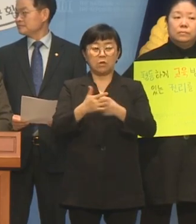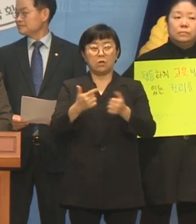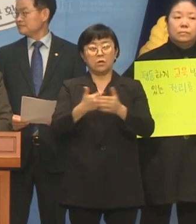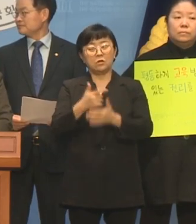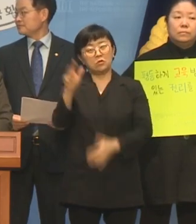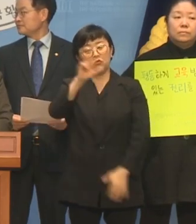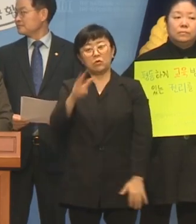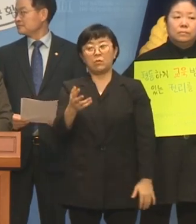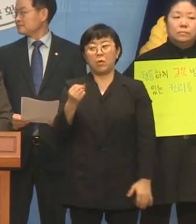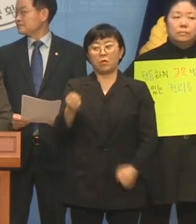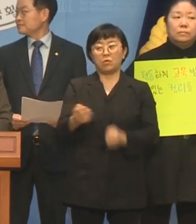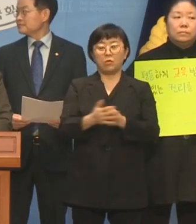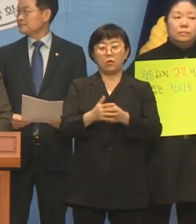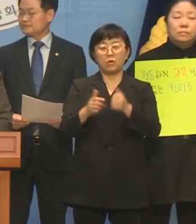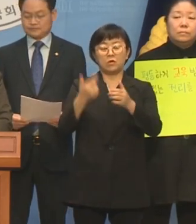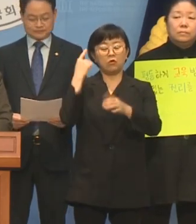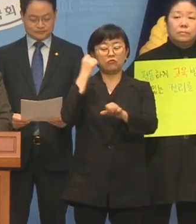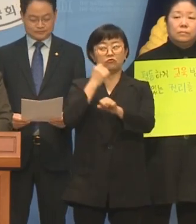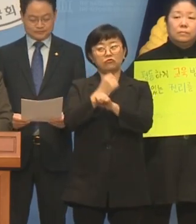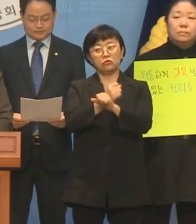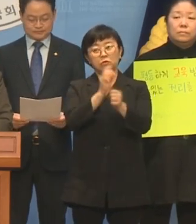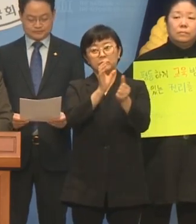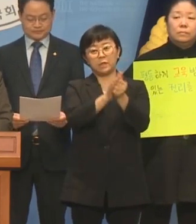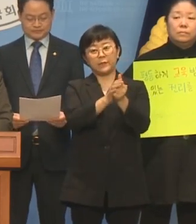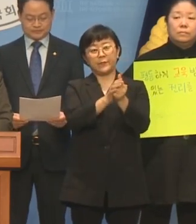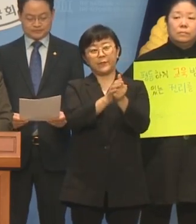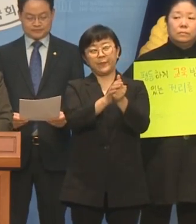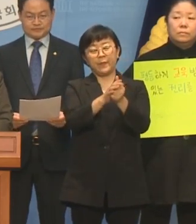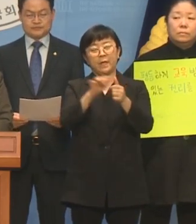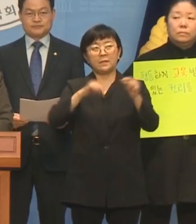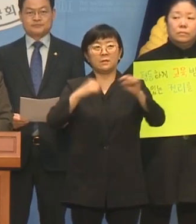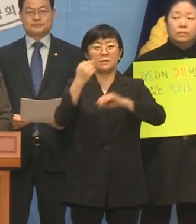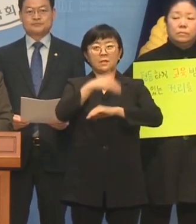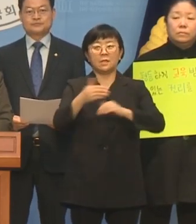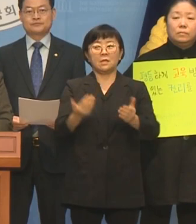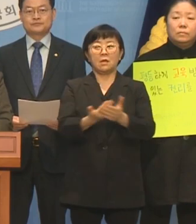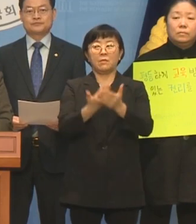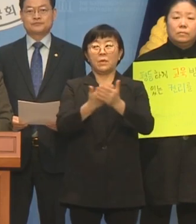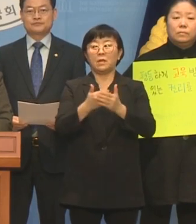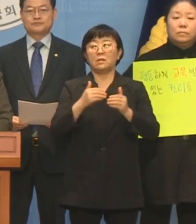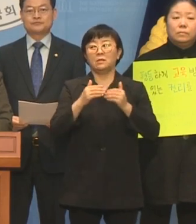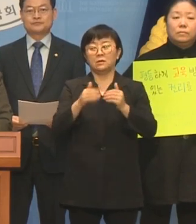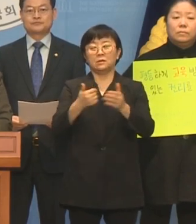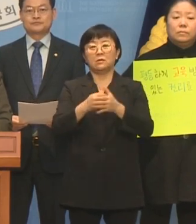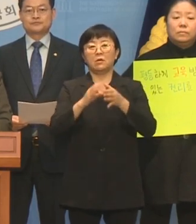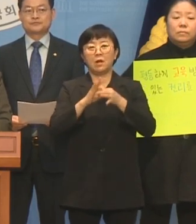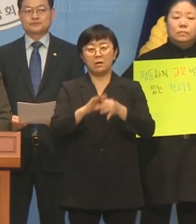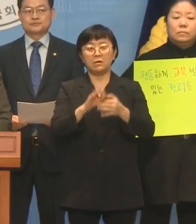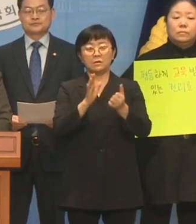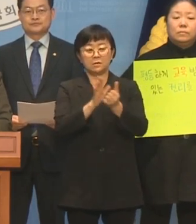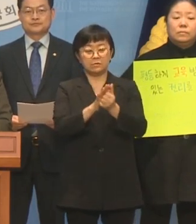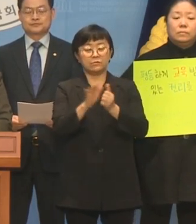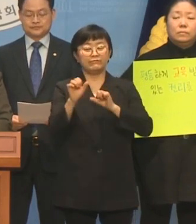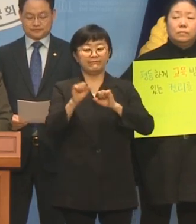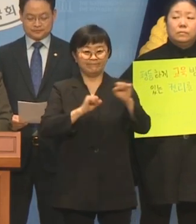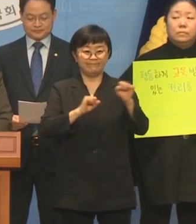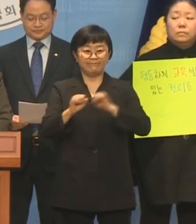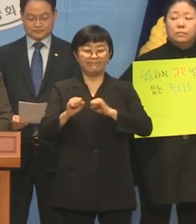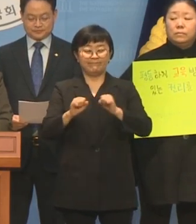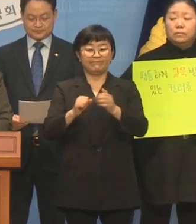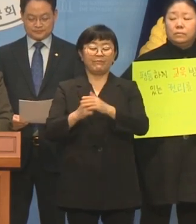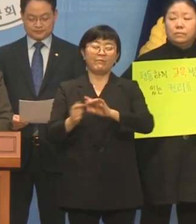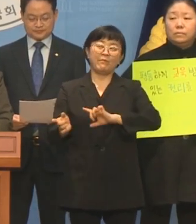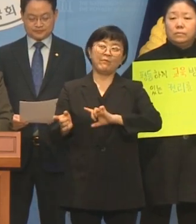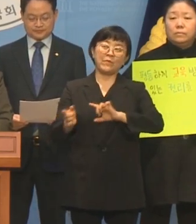지역조례 제정과 함께 연구 용역을 통한 정책개발 연구들이 진행되면서 관련 지원 활동들이 활발하게 이루어지고